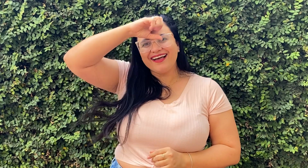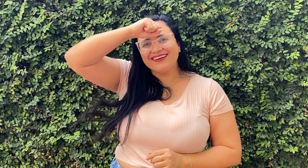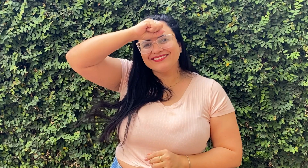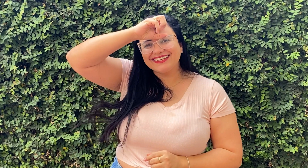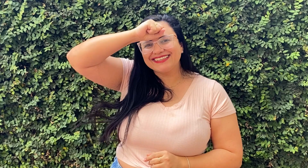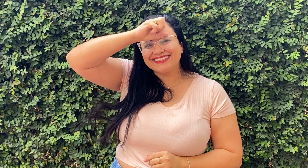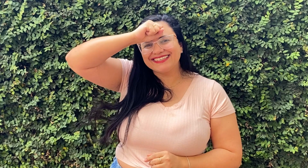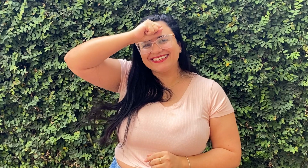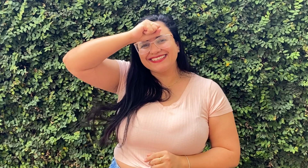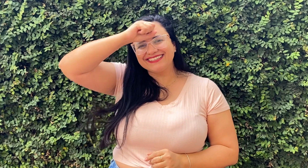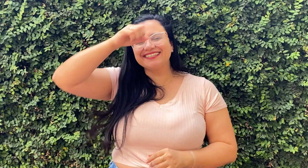testa.